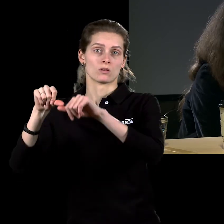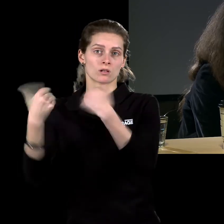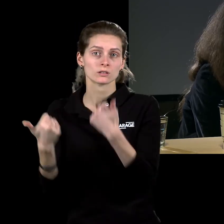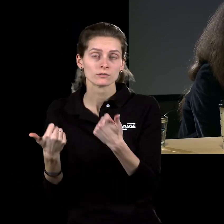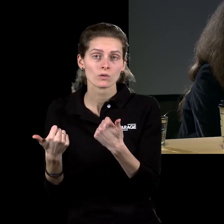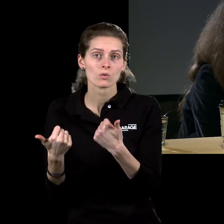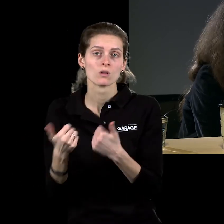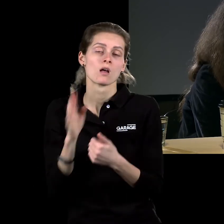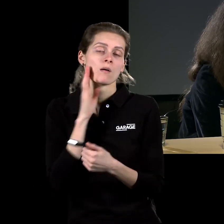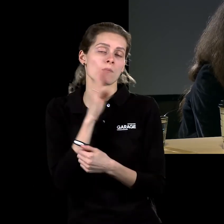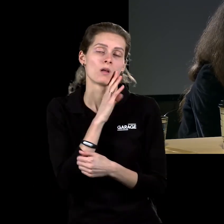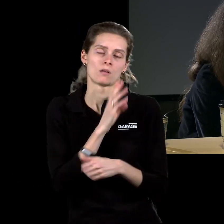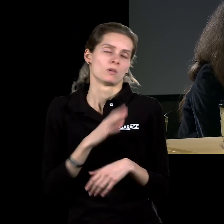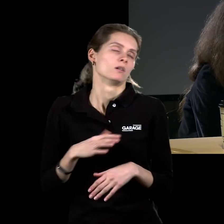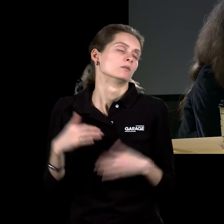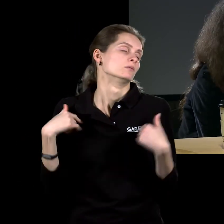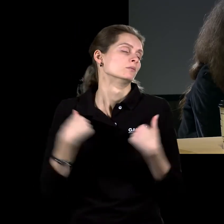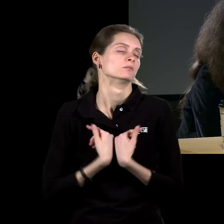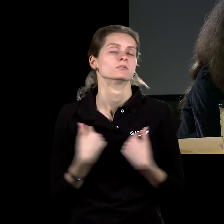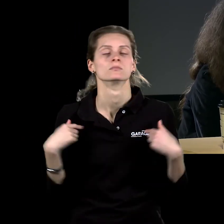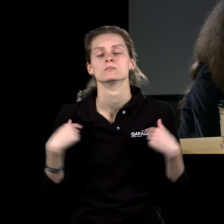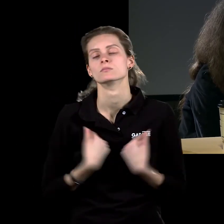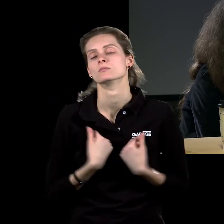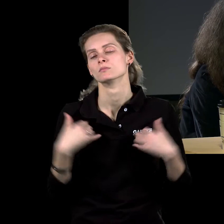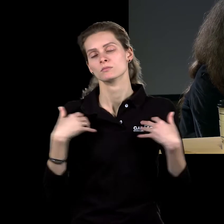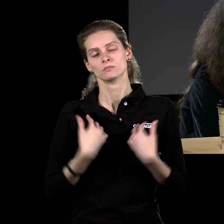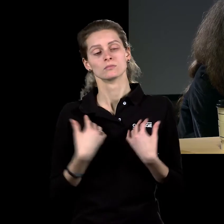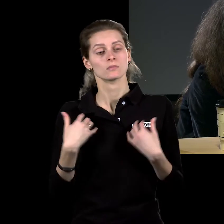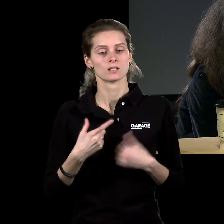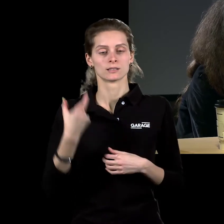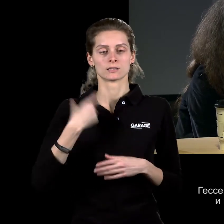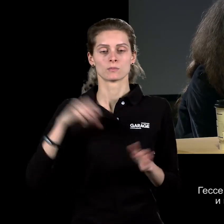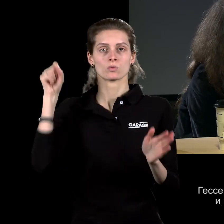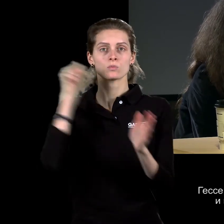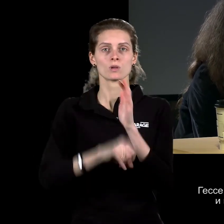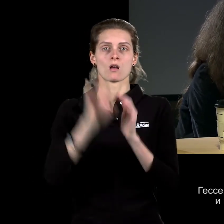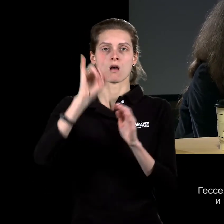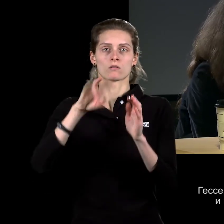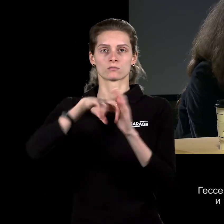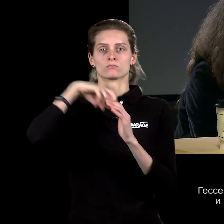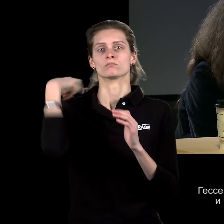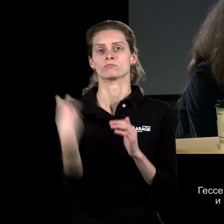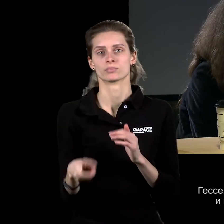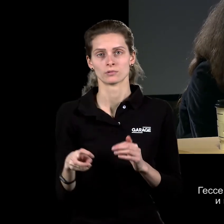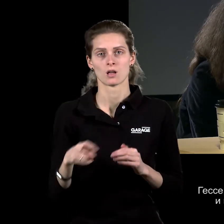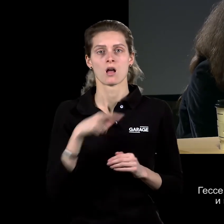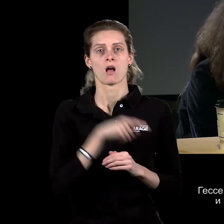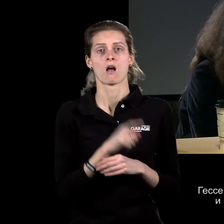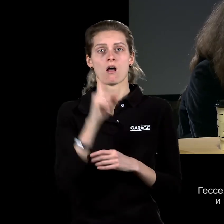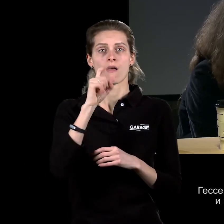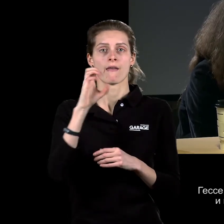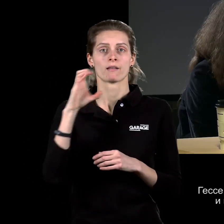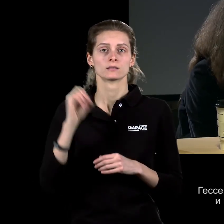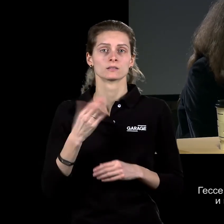которая страдала депрессиями, покончила с собой, выбросившись из окна. И Хесса жила